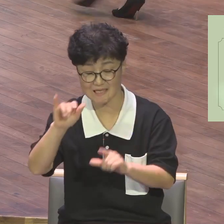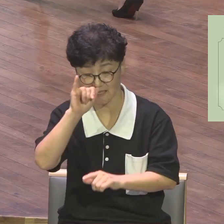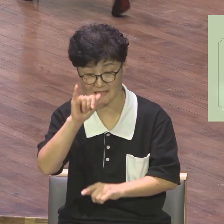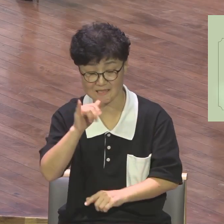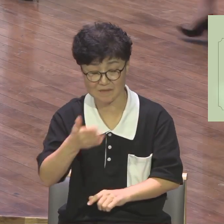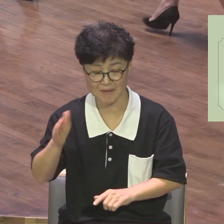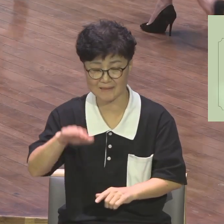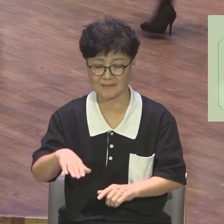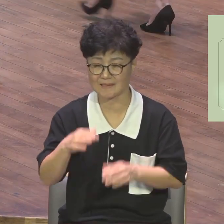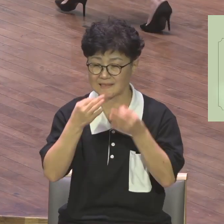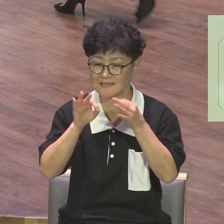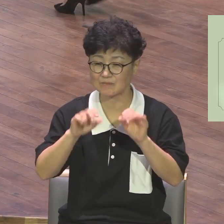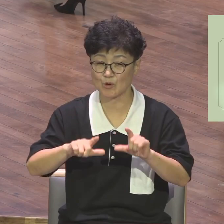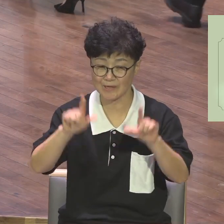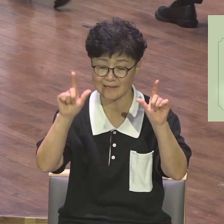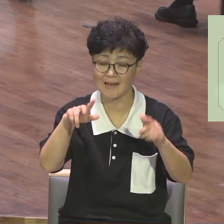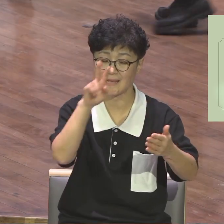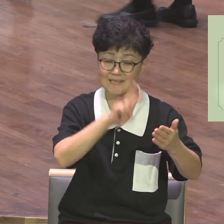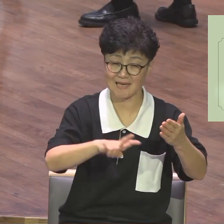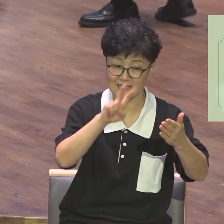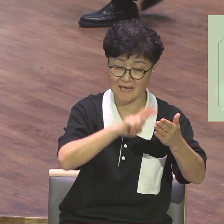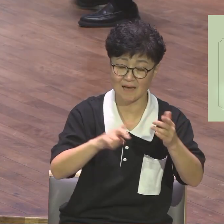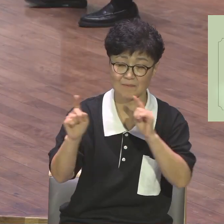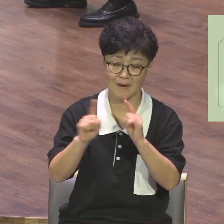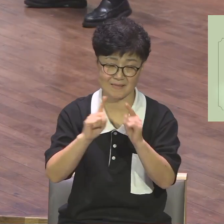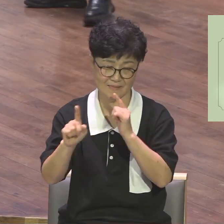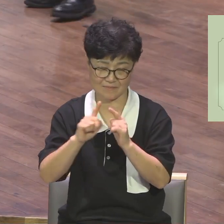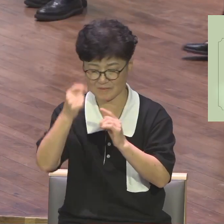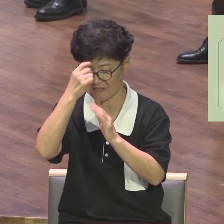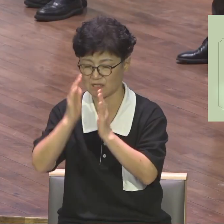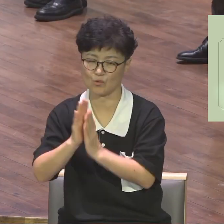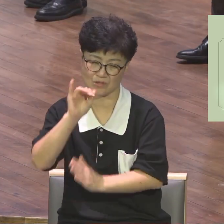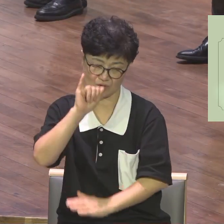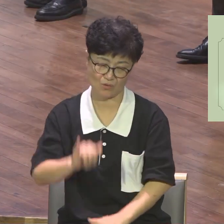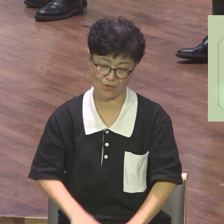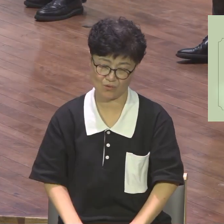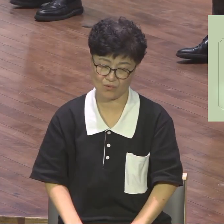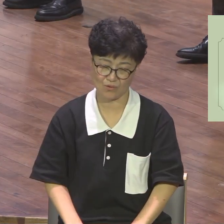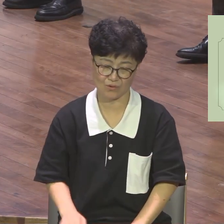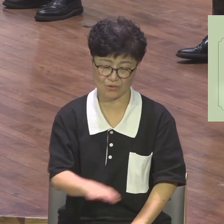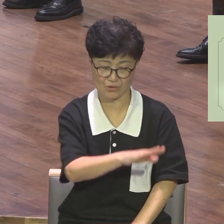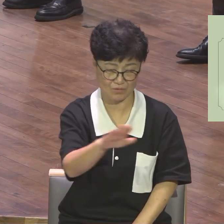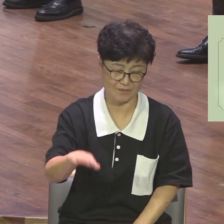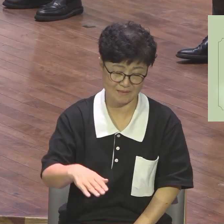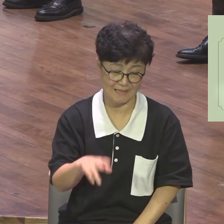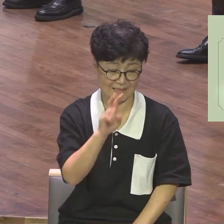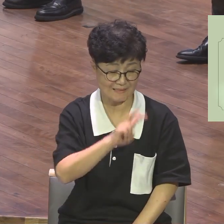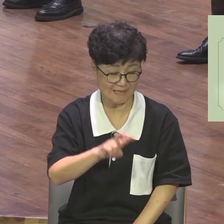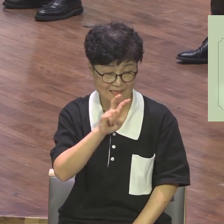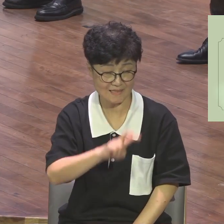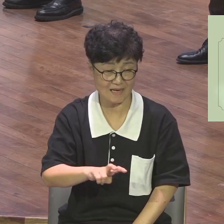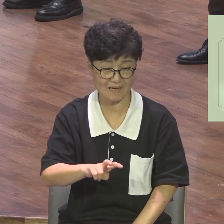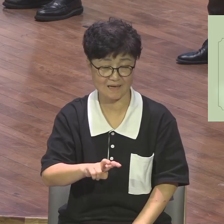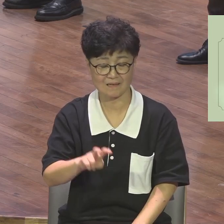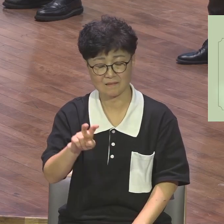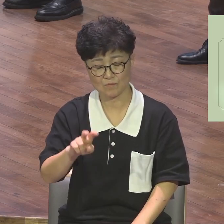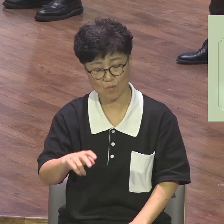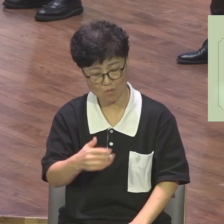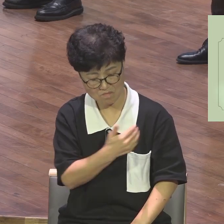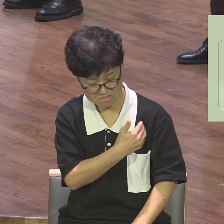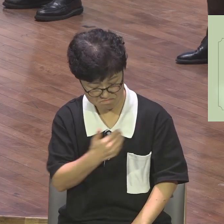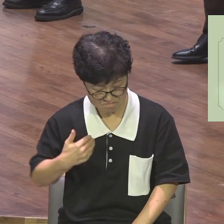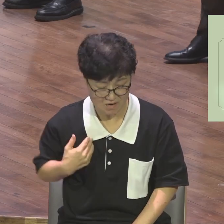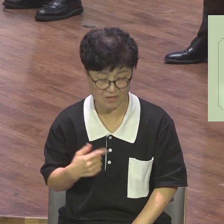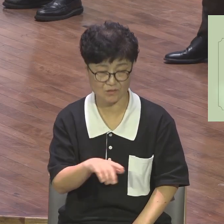말씀이 있고 기도가 있는 치유의 시간입니다. 여러분들 마음껏 기도할 수 있고 마음껏 찬양할 수 있습니다. 그래서 여러분